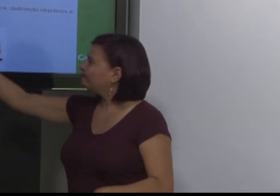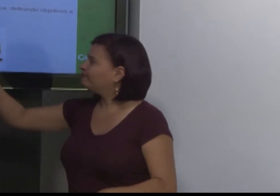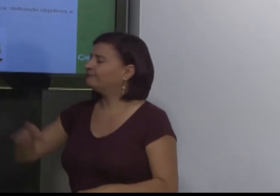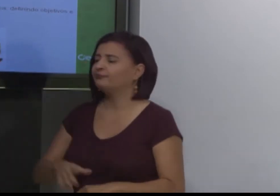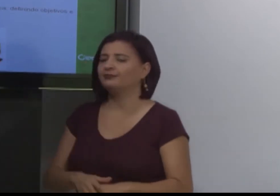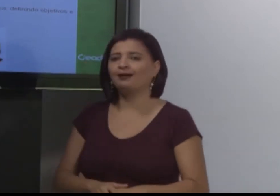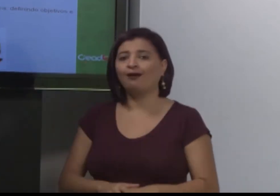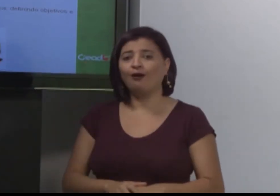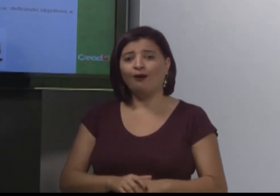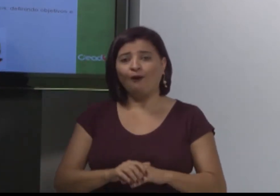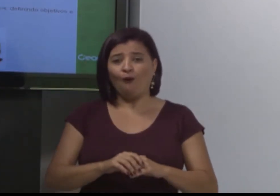Vejam,